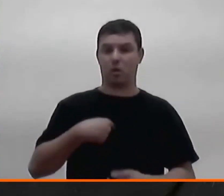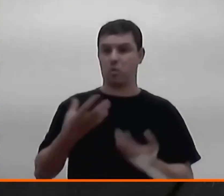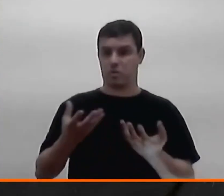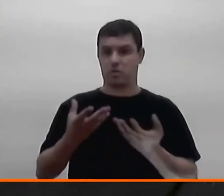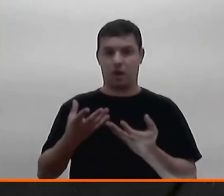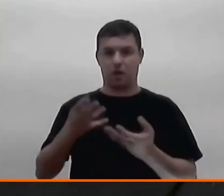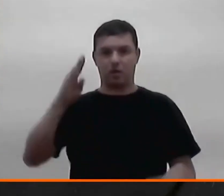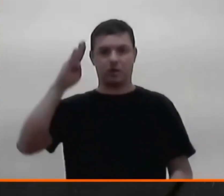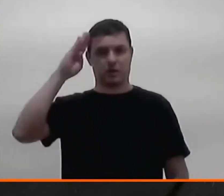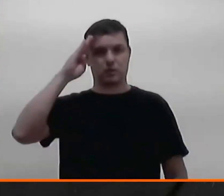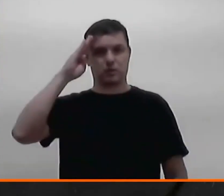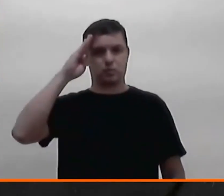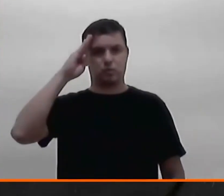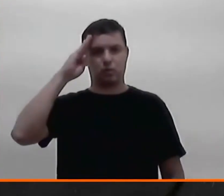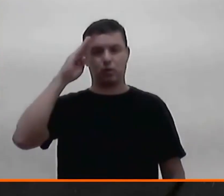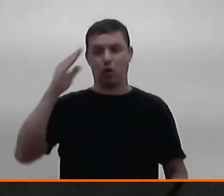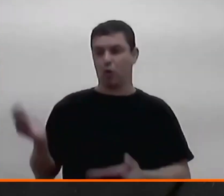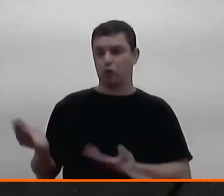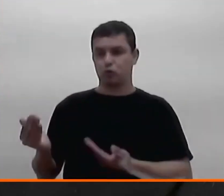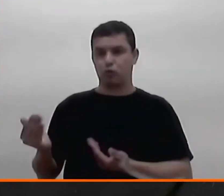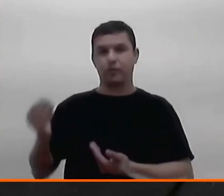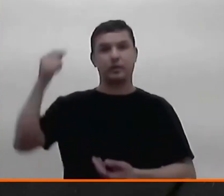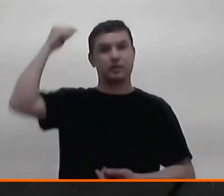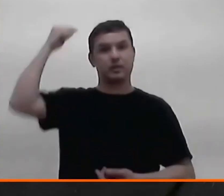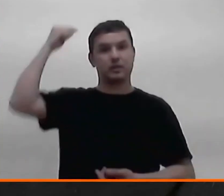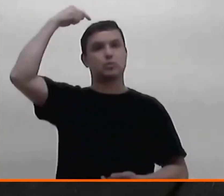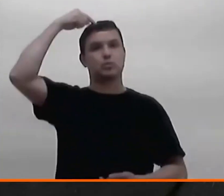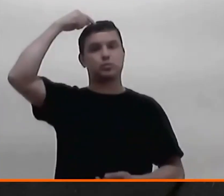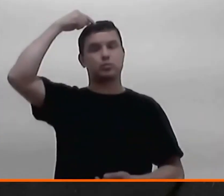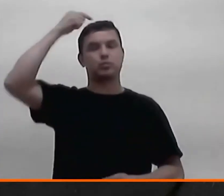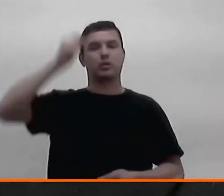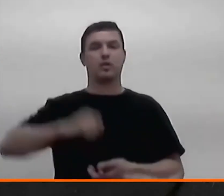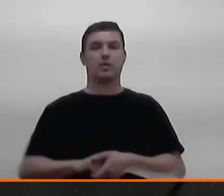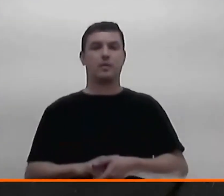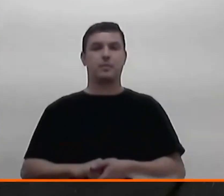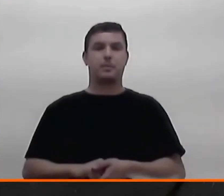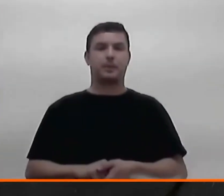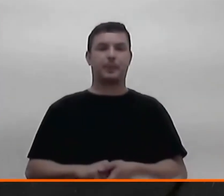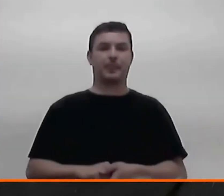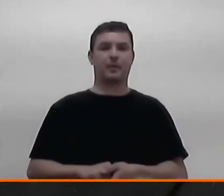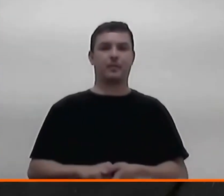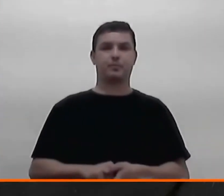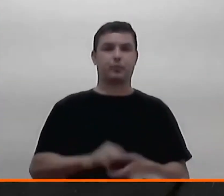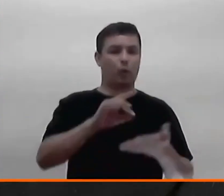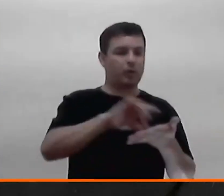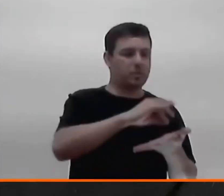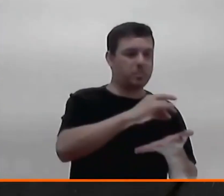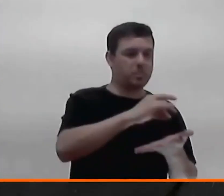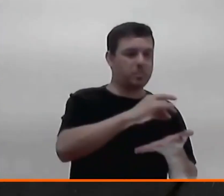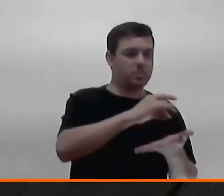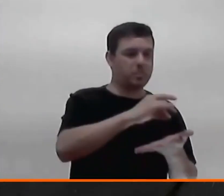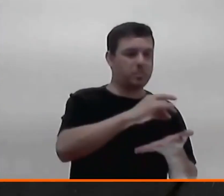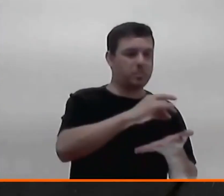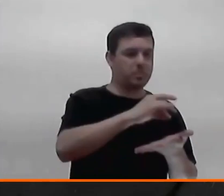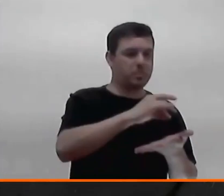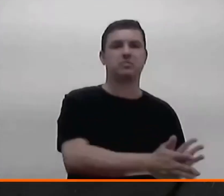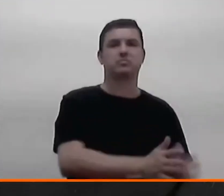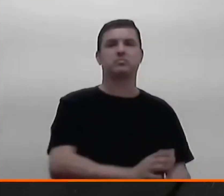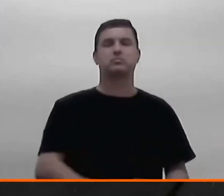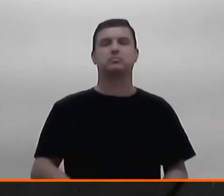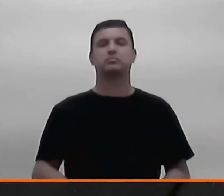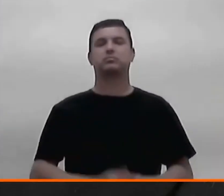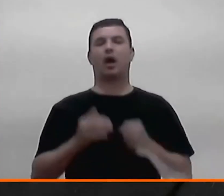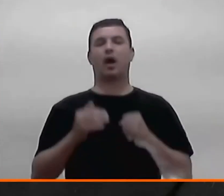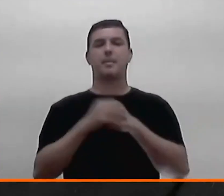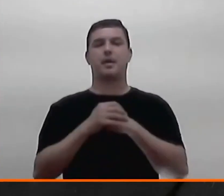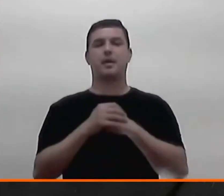certeza que esse exército vai possuir a porta dos seus inimigos. Amém? A